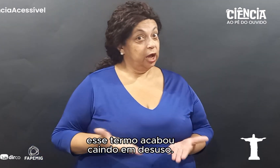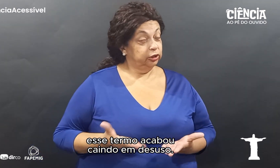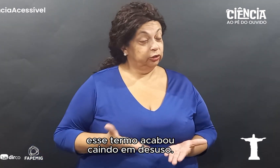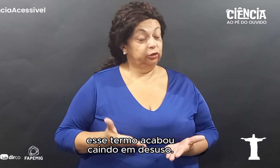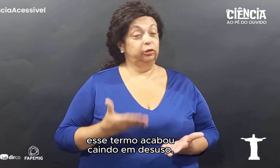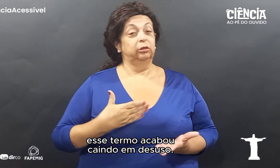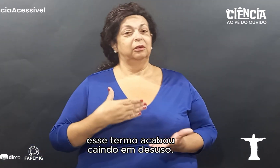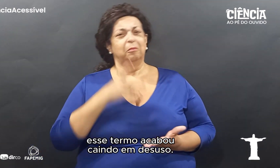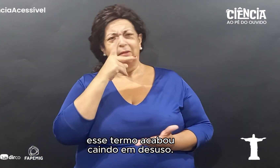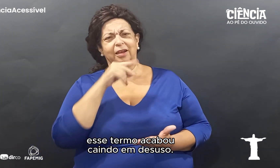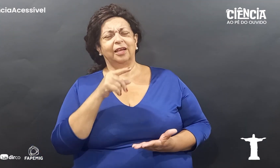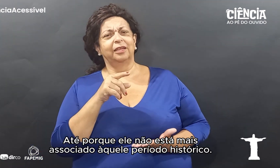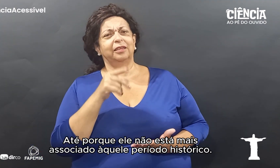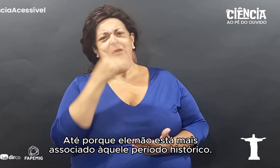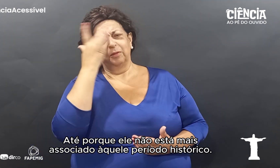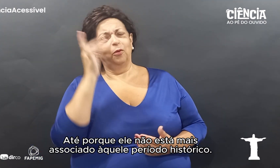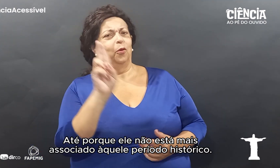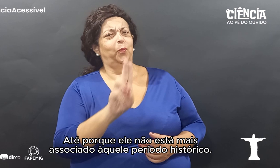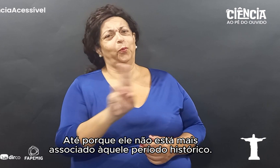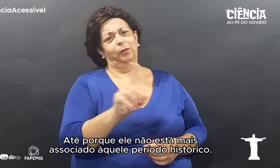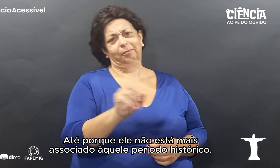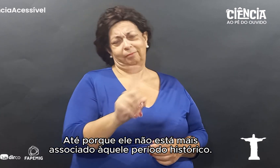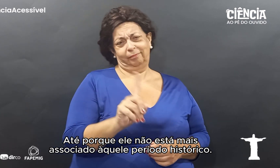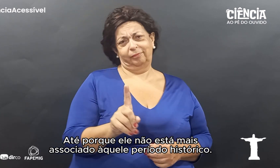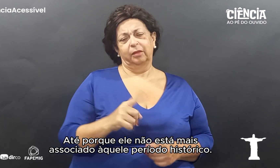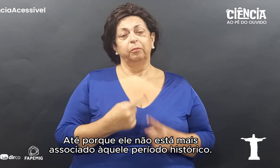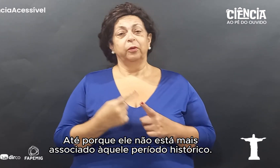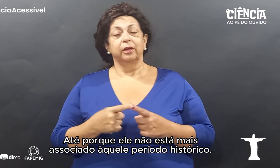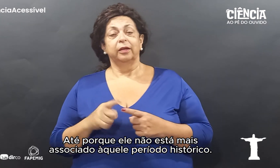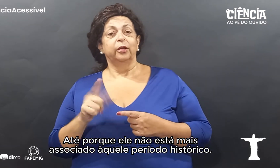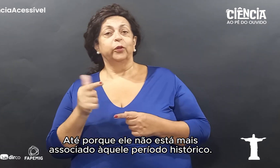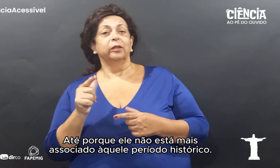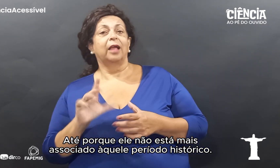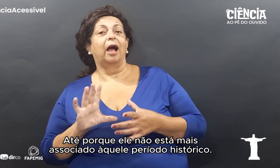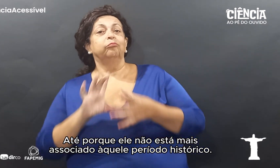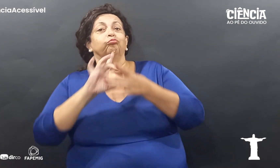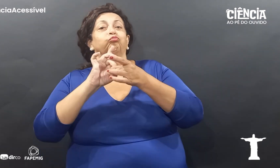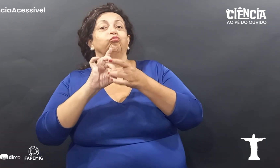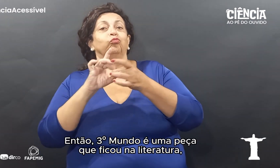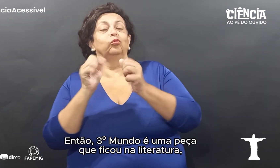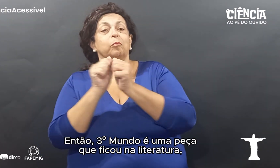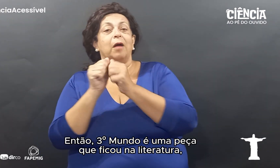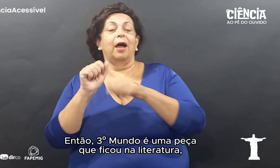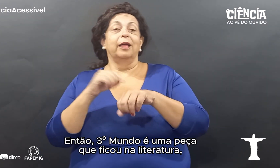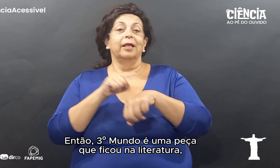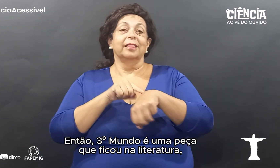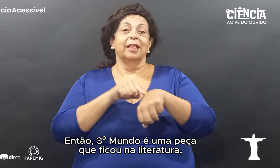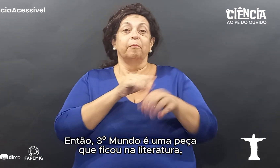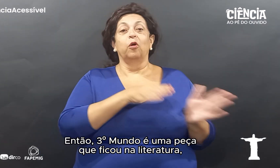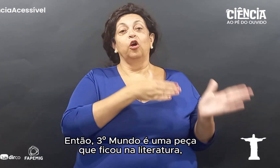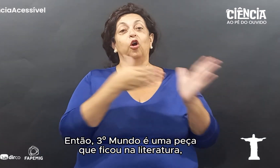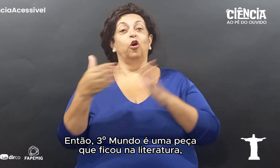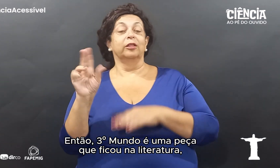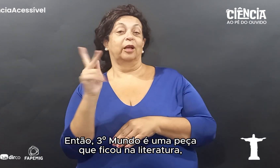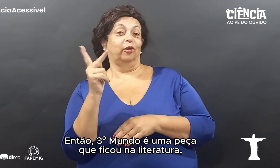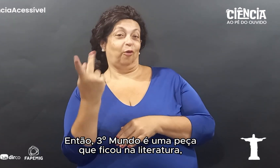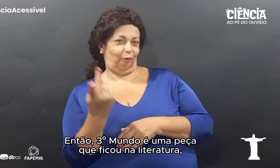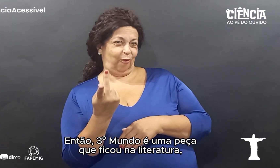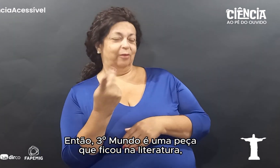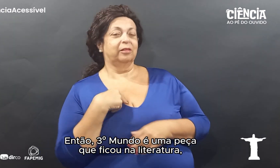ele acabou caindo em desuso, até porque ele não está mais associado àquele período histórico. Então, terceiro